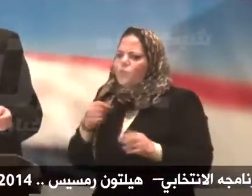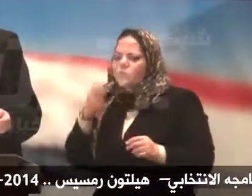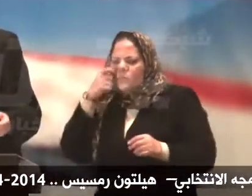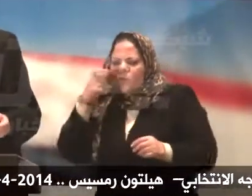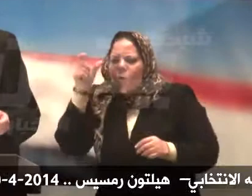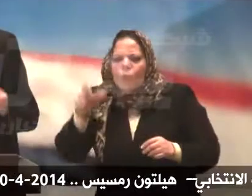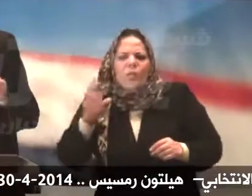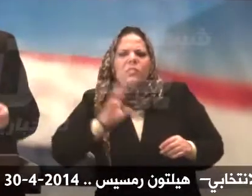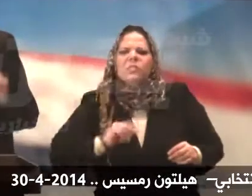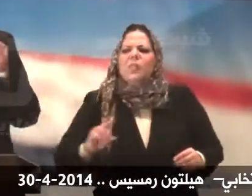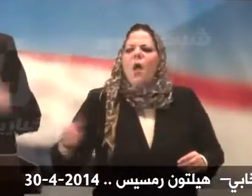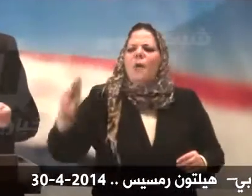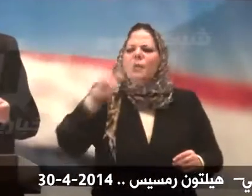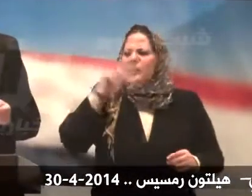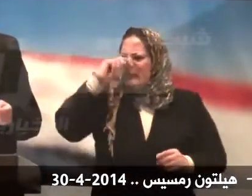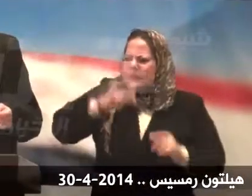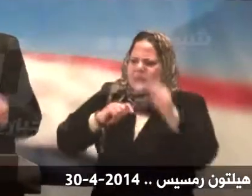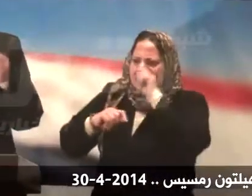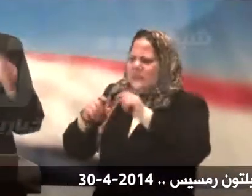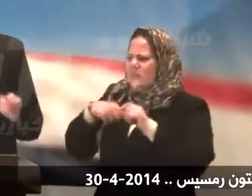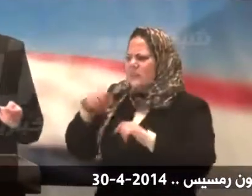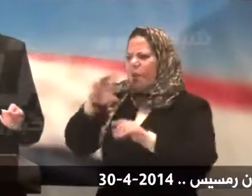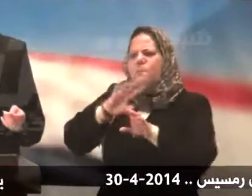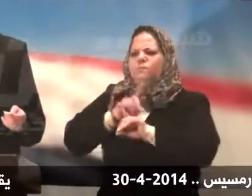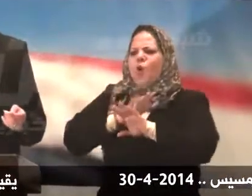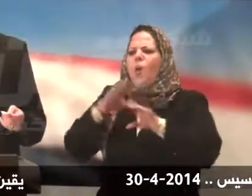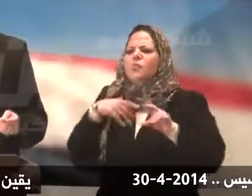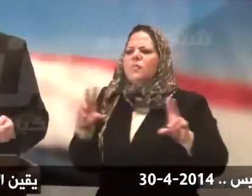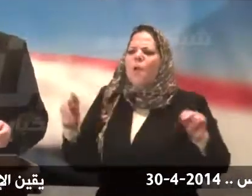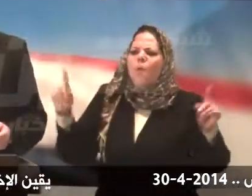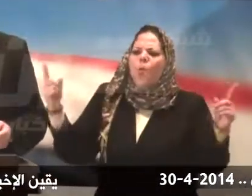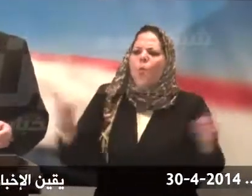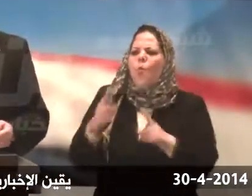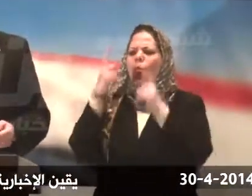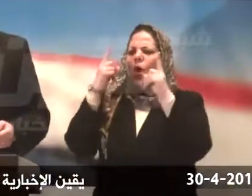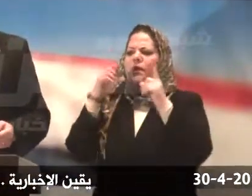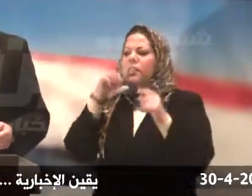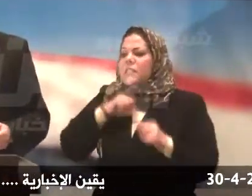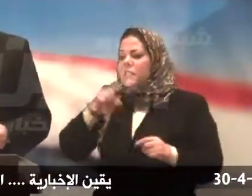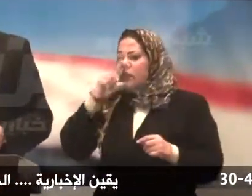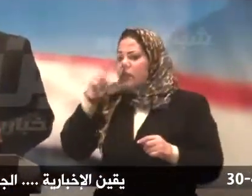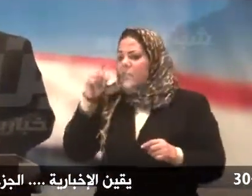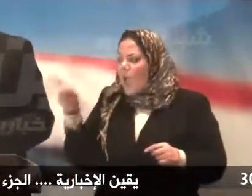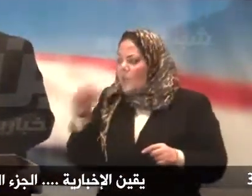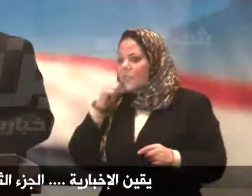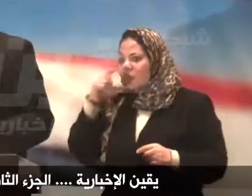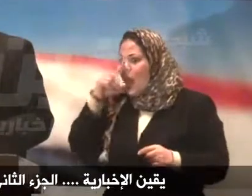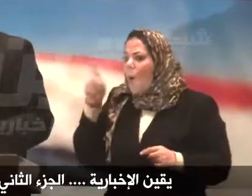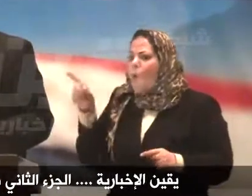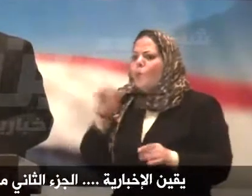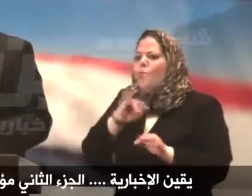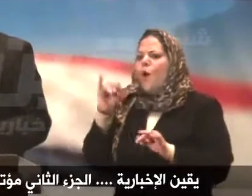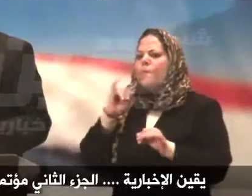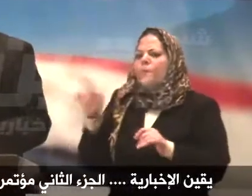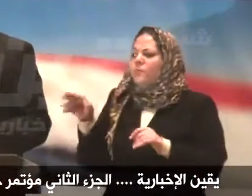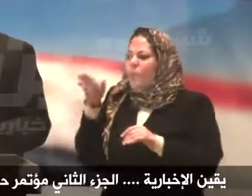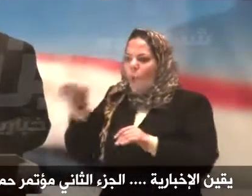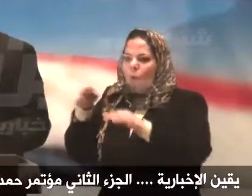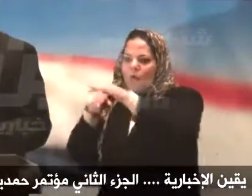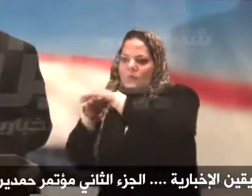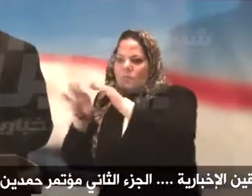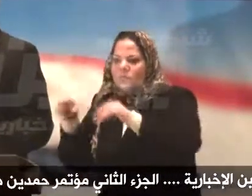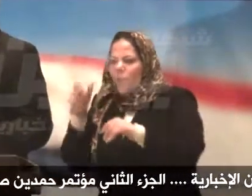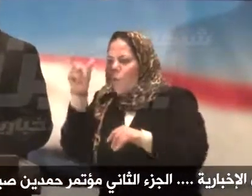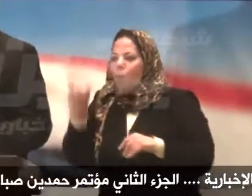في البلد دي بدون تمييز. باختصار، سيناء اللي اهلها بيتمتعوا